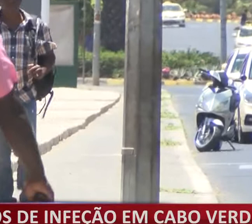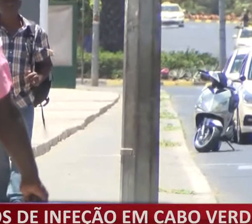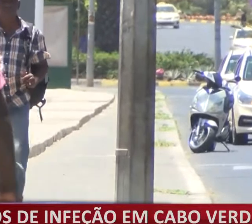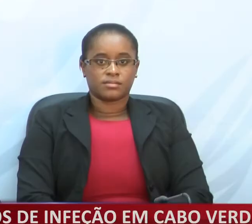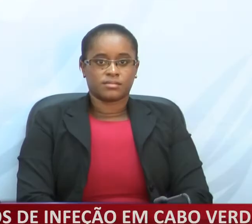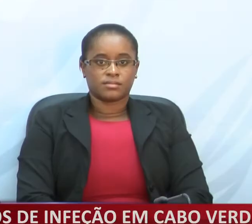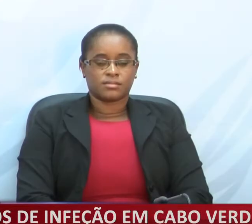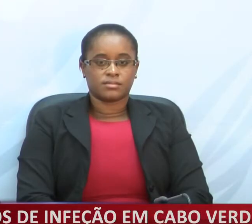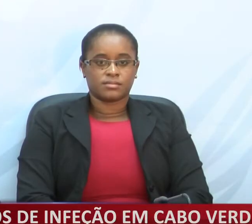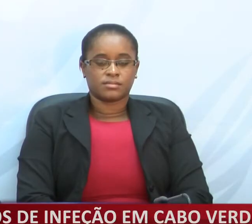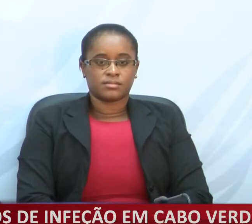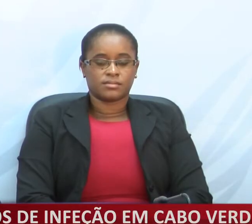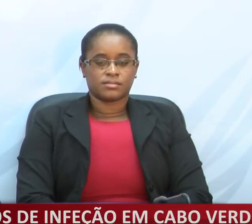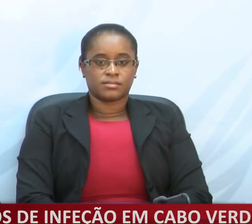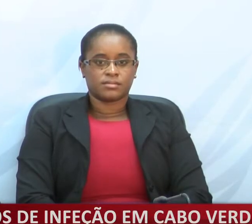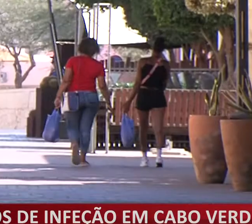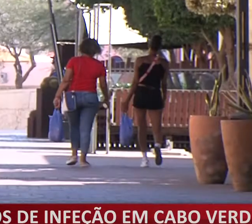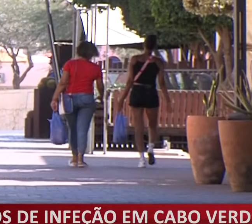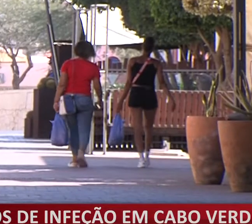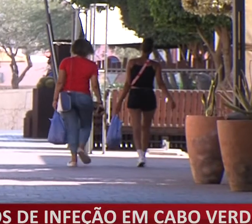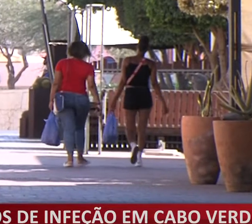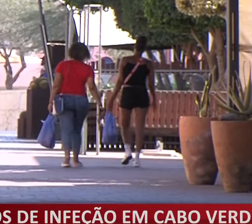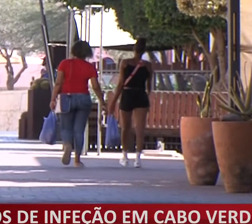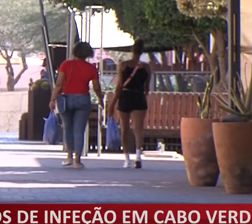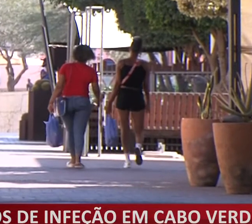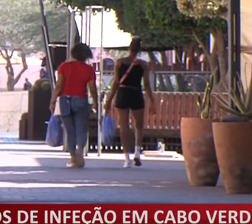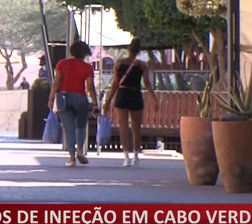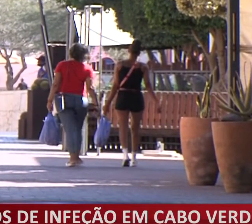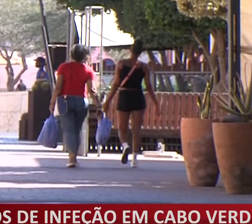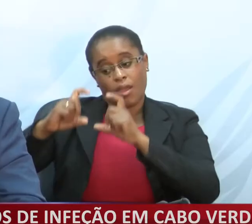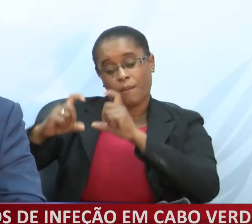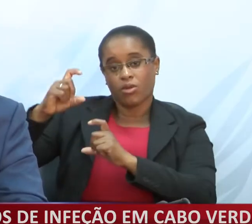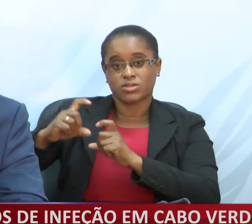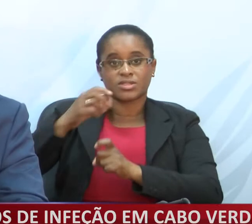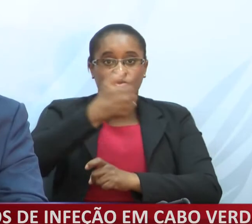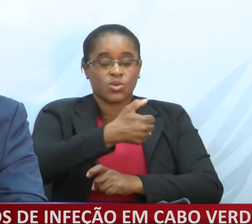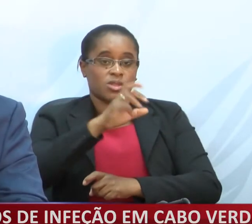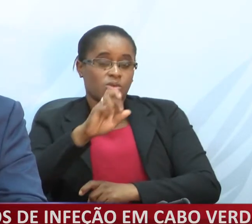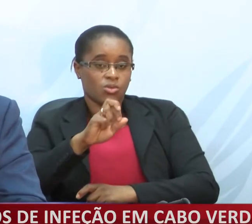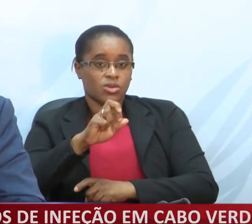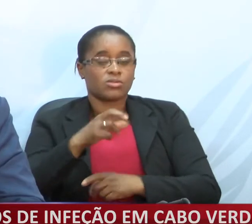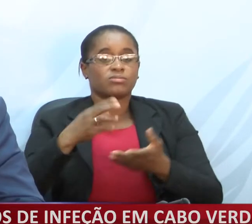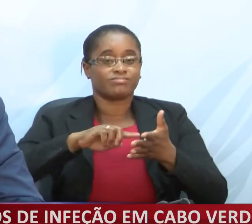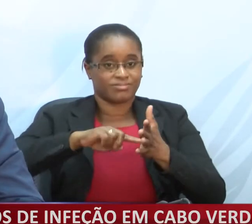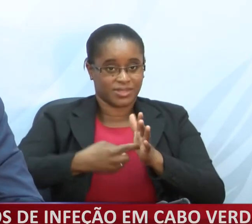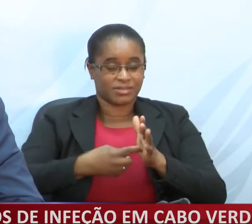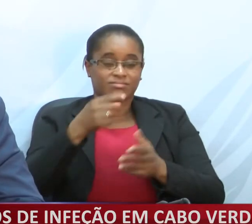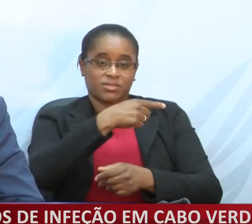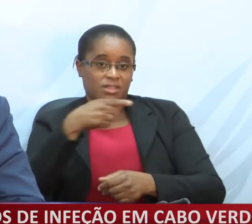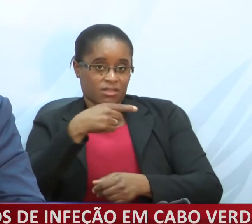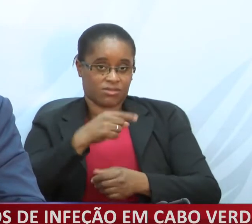horas, Arlindo do Rosário assegurou que deram negativo para a Covid-19. Deram resultado